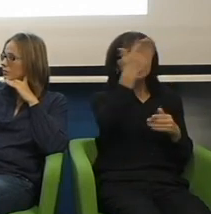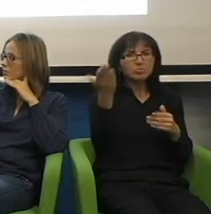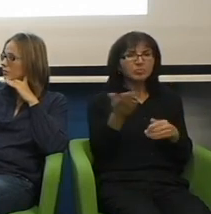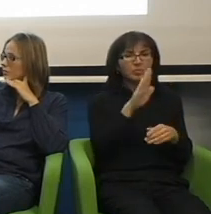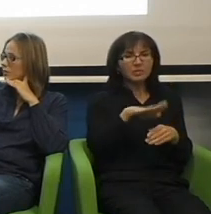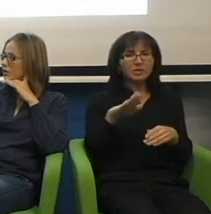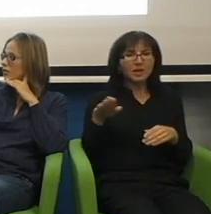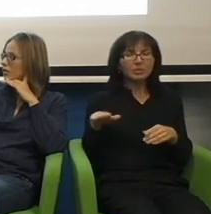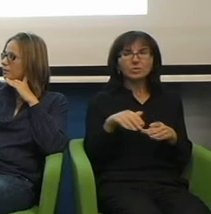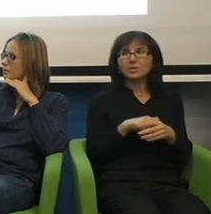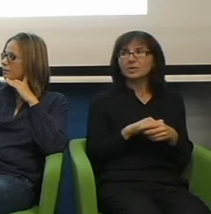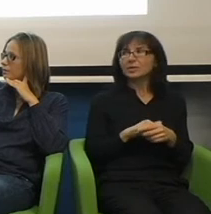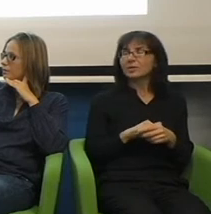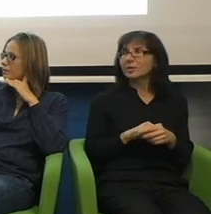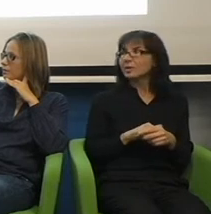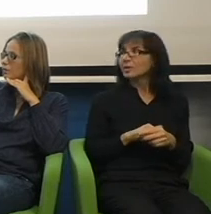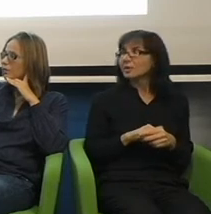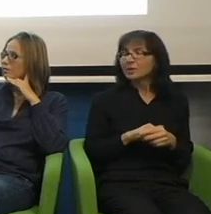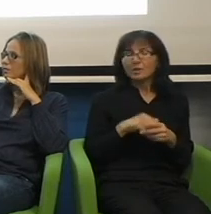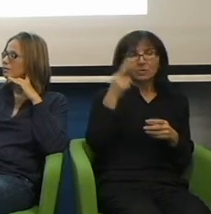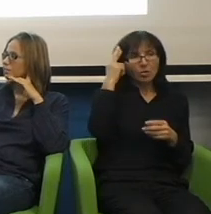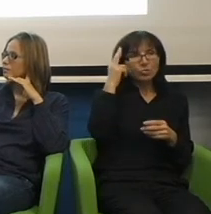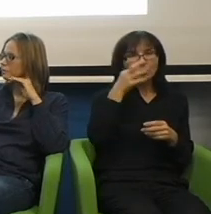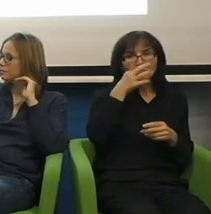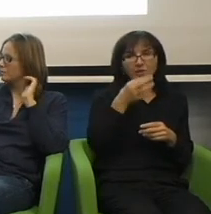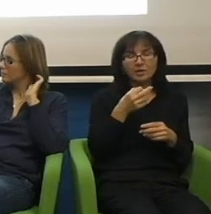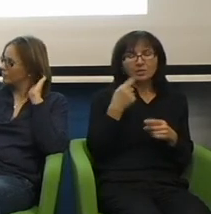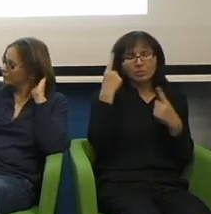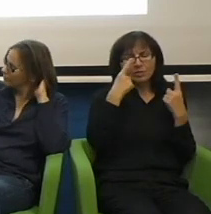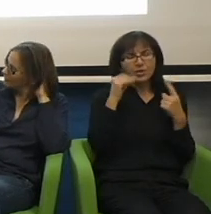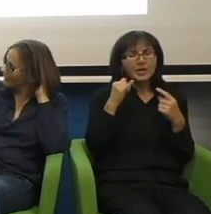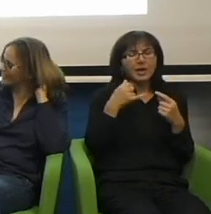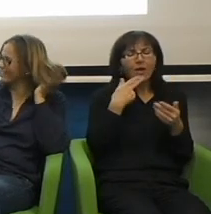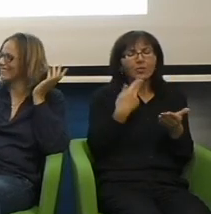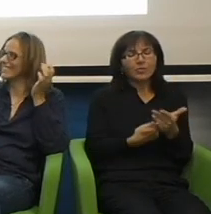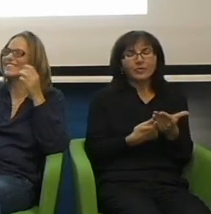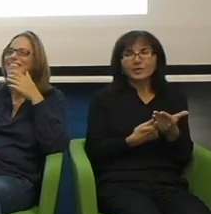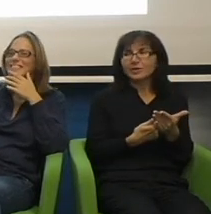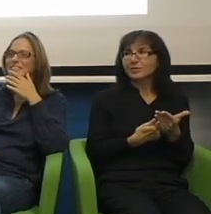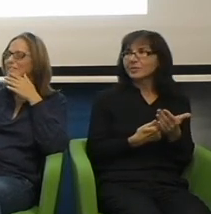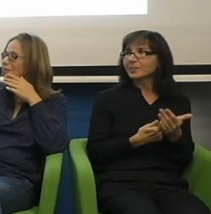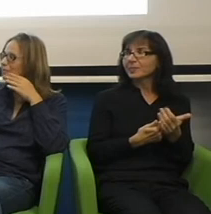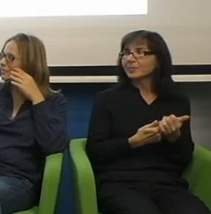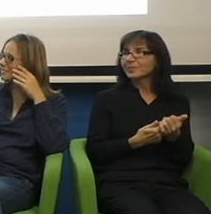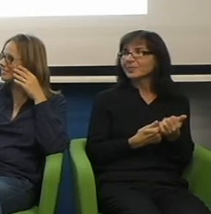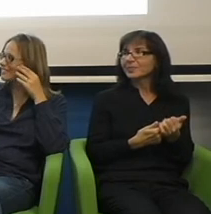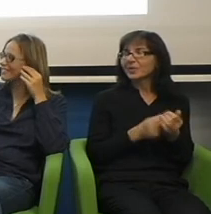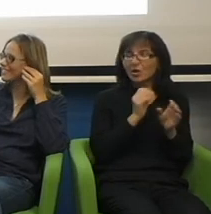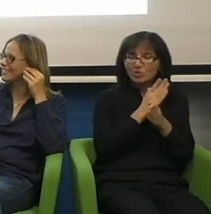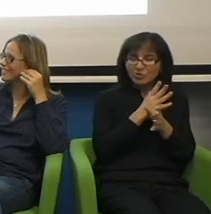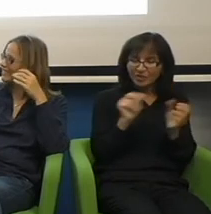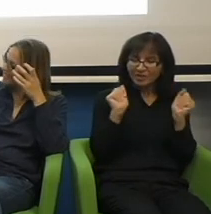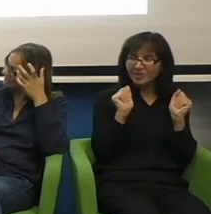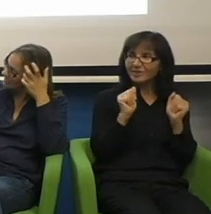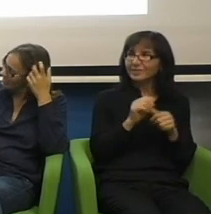Trochę zagmatwałam. Nie, ja rozumiem to pytanie, ja się tylko zastanawiam, jak dyplomatycznie odpowiedzieć, nie? To znaczy... Przecież szczerze, bo jesteśmy non